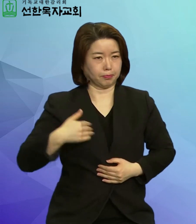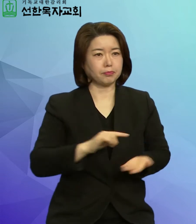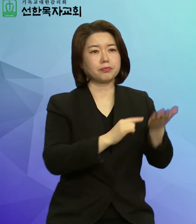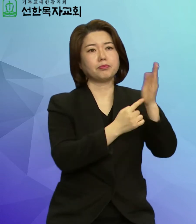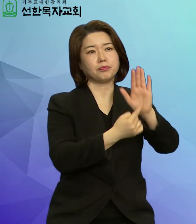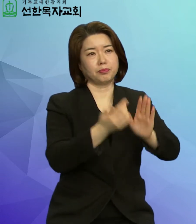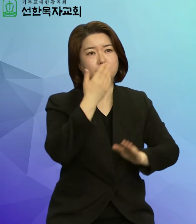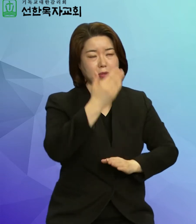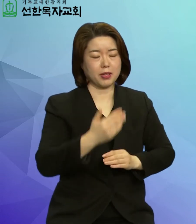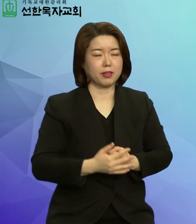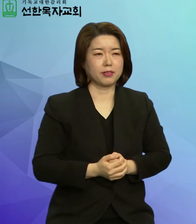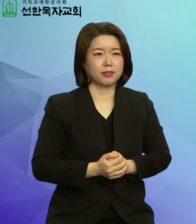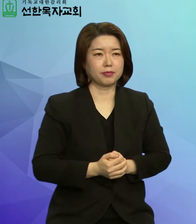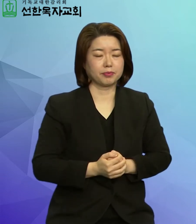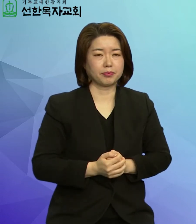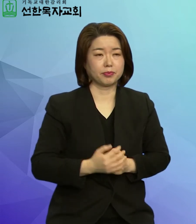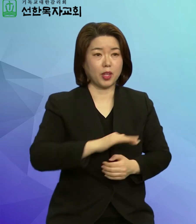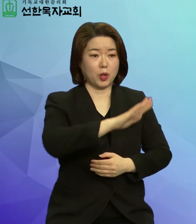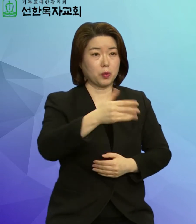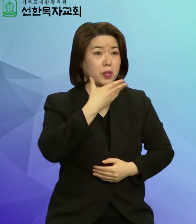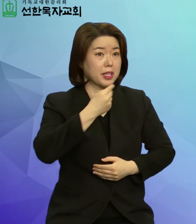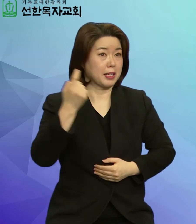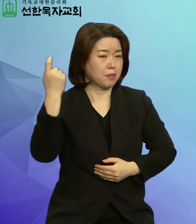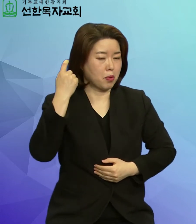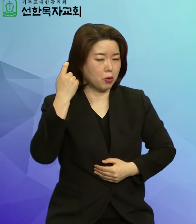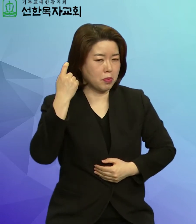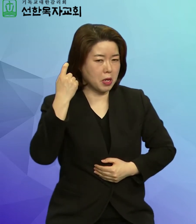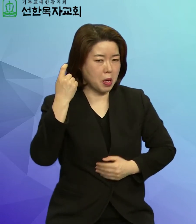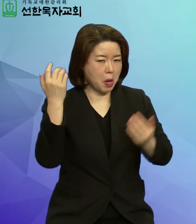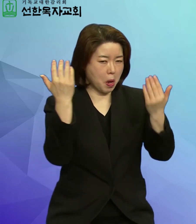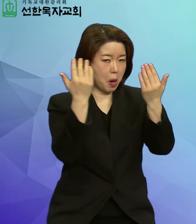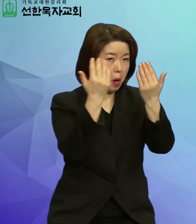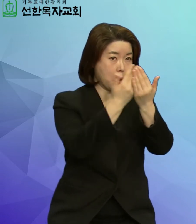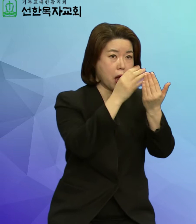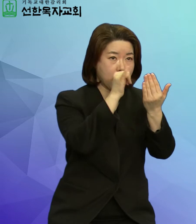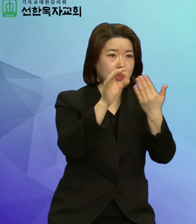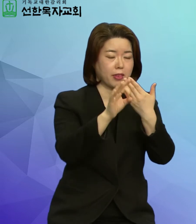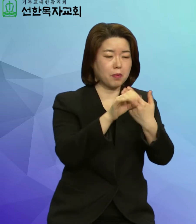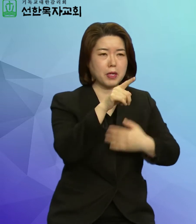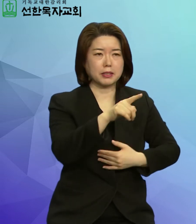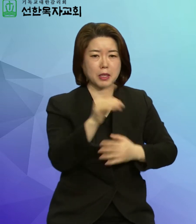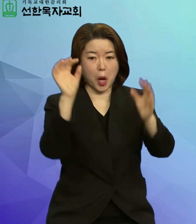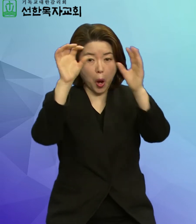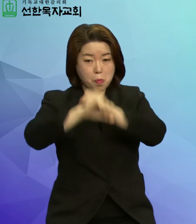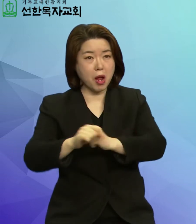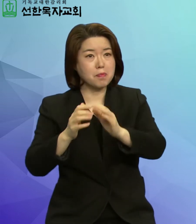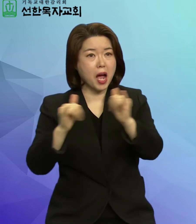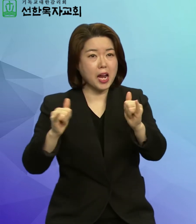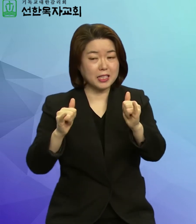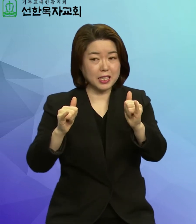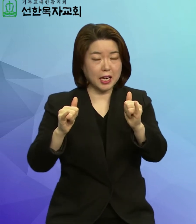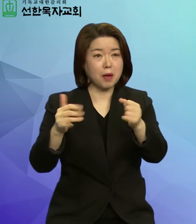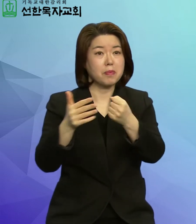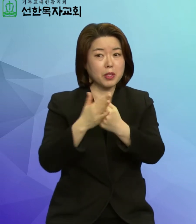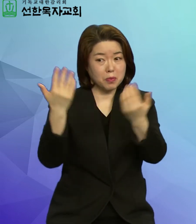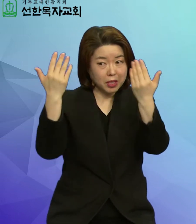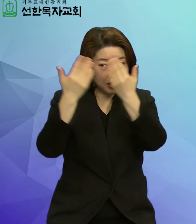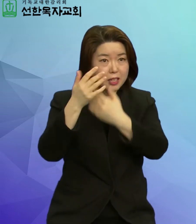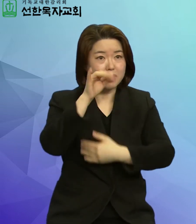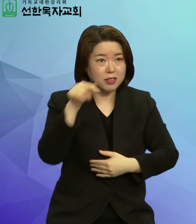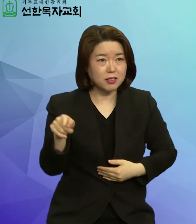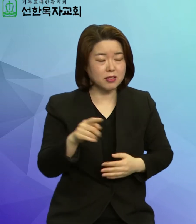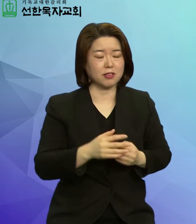자신을 떳떳하게 내세웁니다. 우리의 복음이 가려 있다면 그것은 멸망하는 자들에게 가려